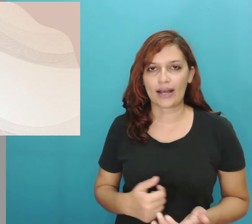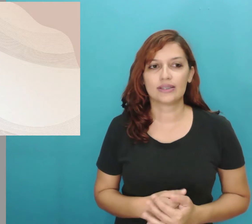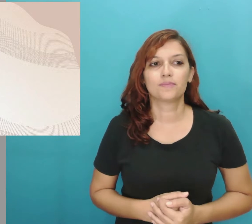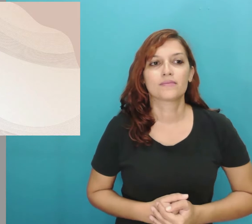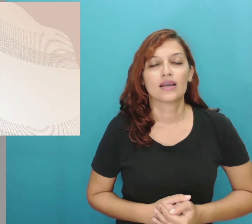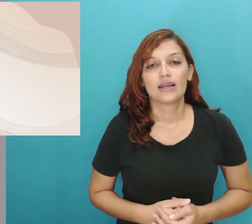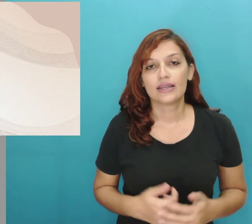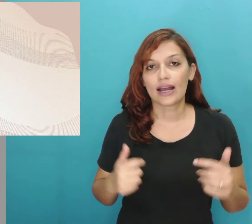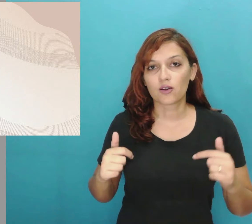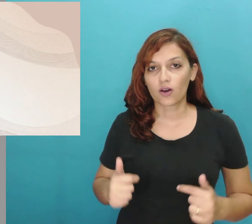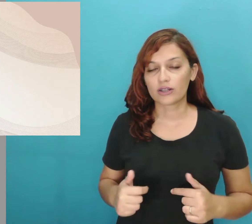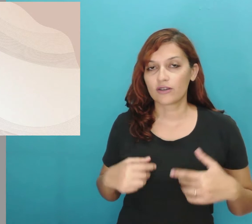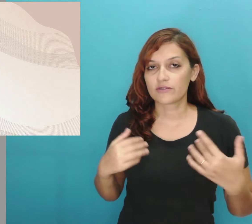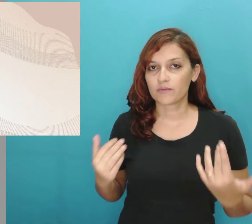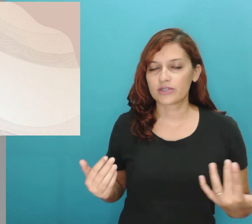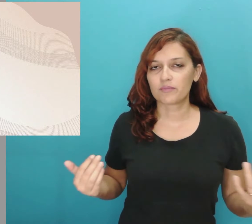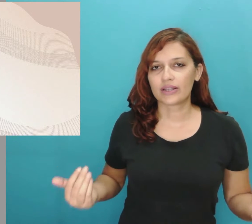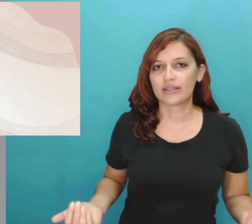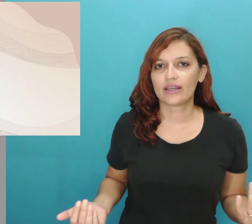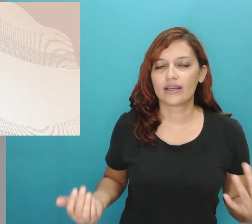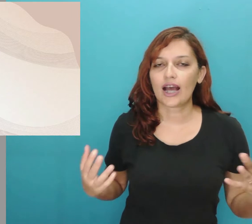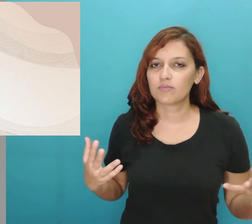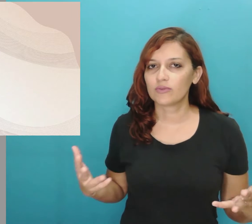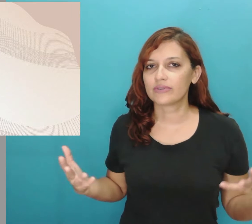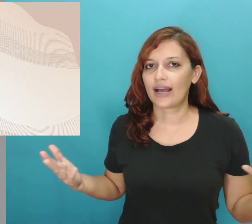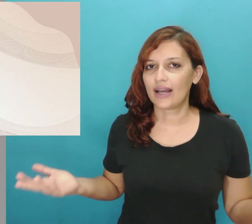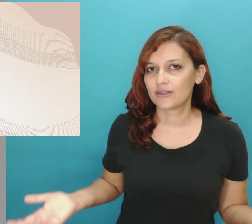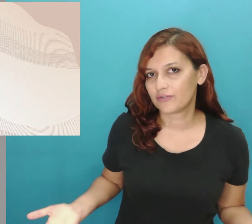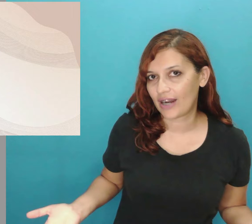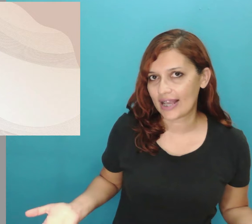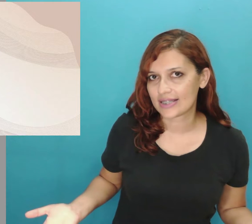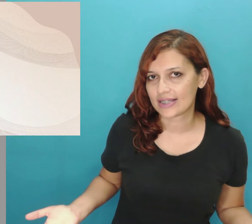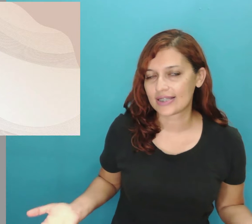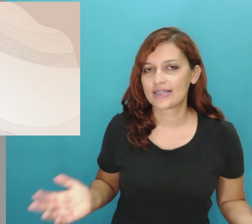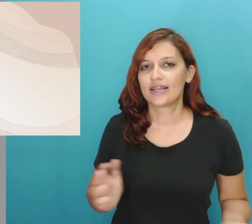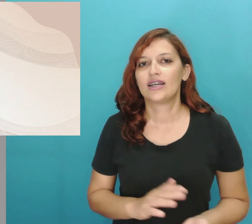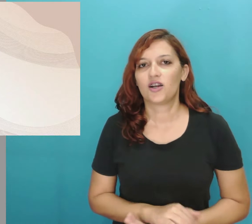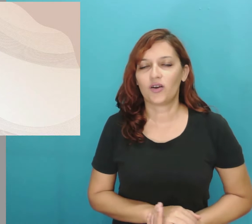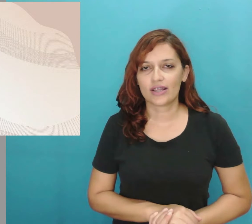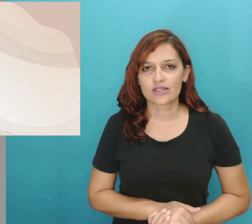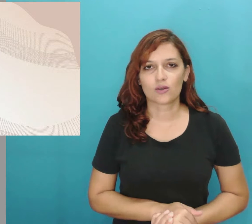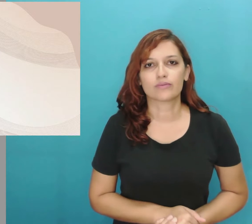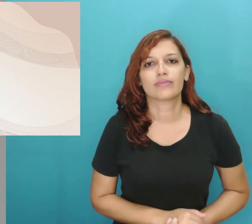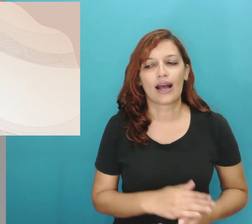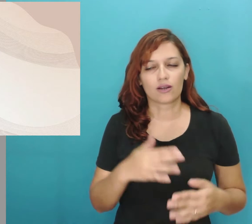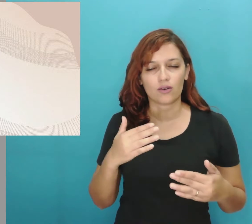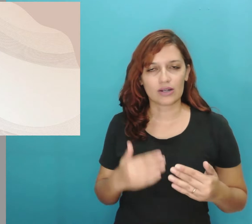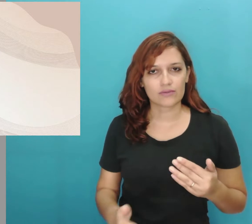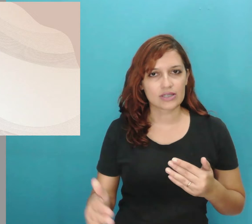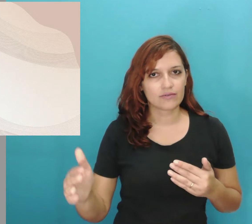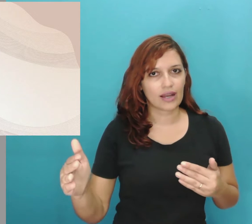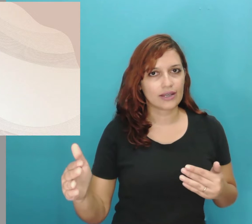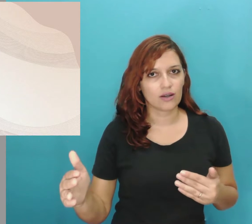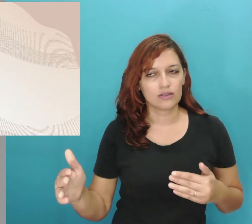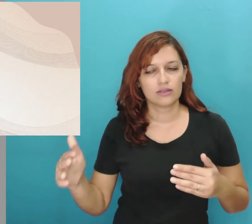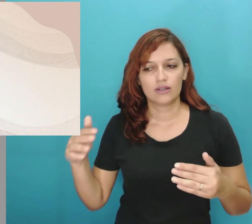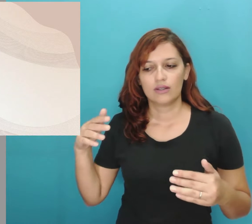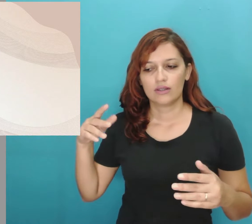adequada. E agora nós vamos aprender a montar frases. Olha só, agora você vai,